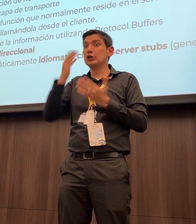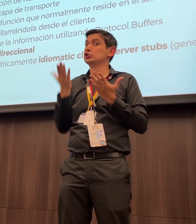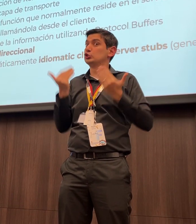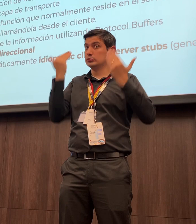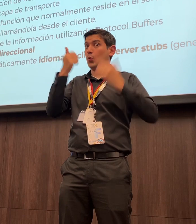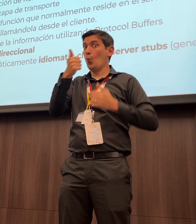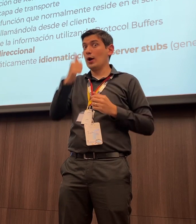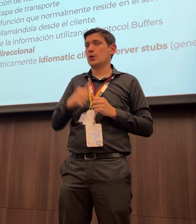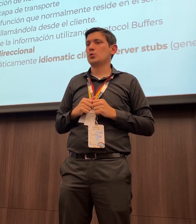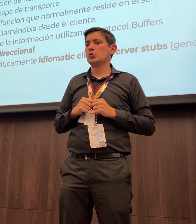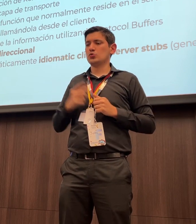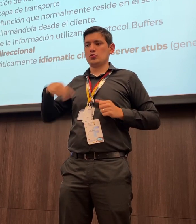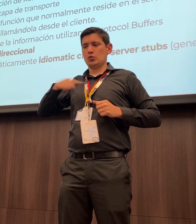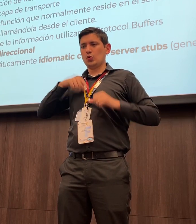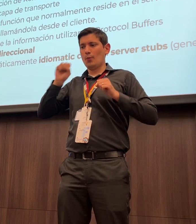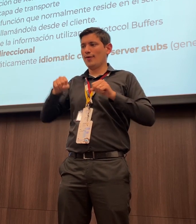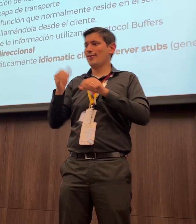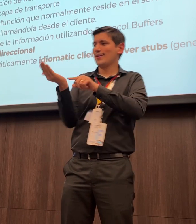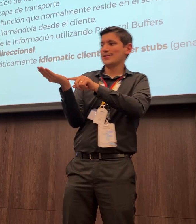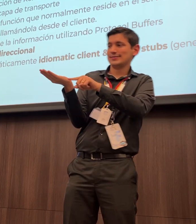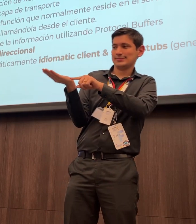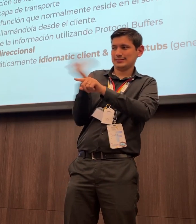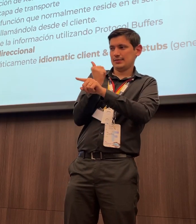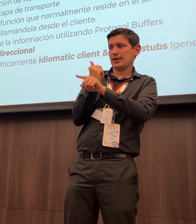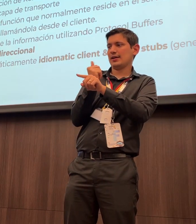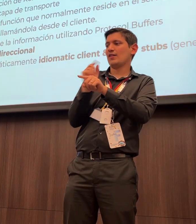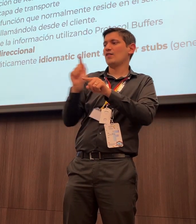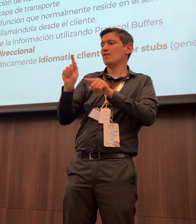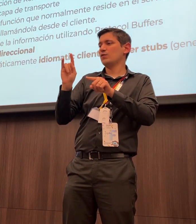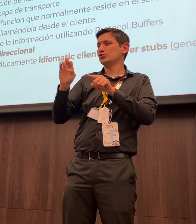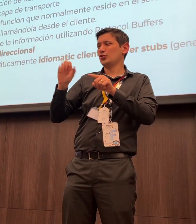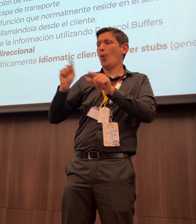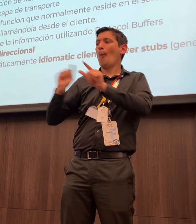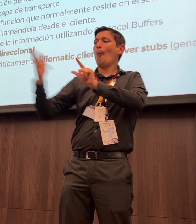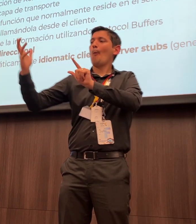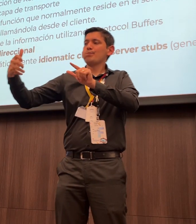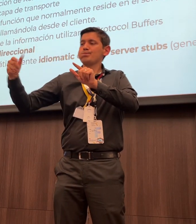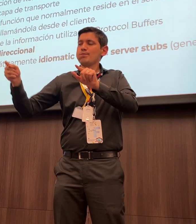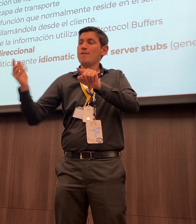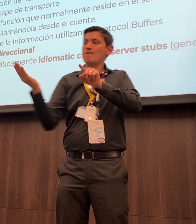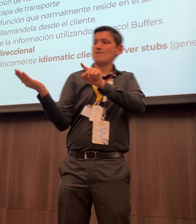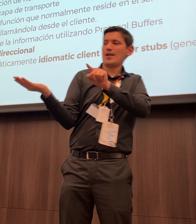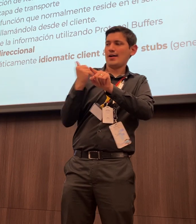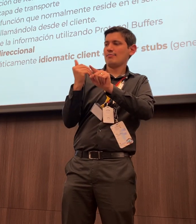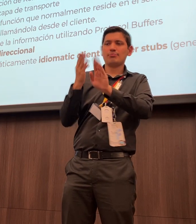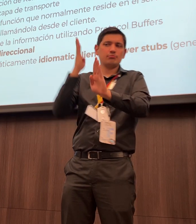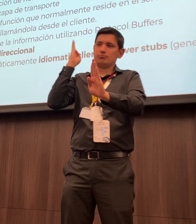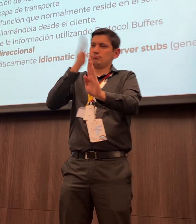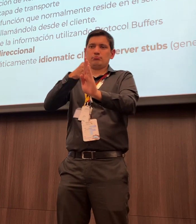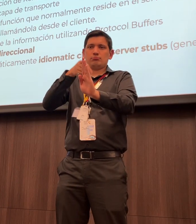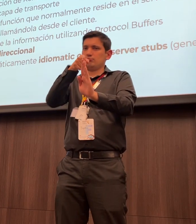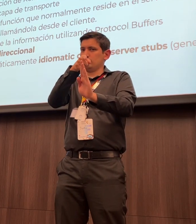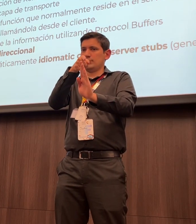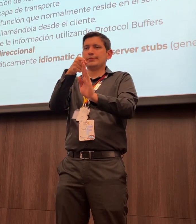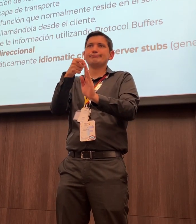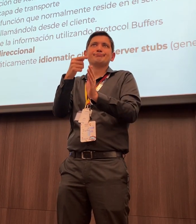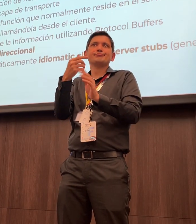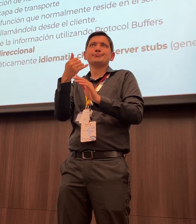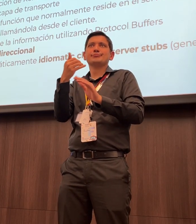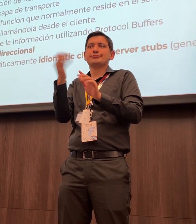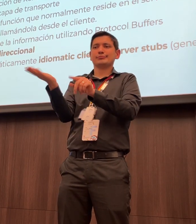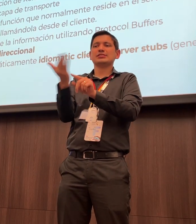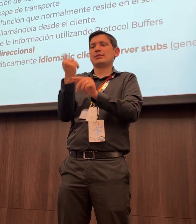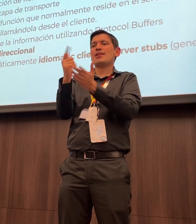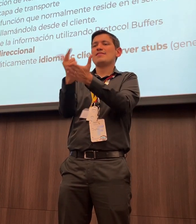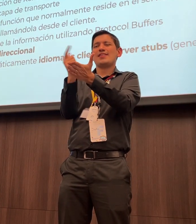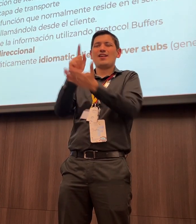beneficios, que nosotros vamos a llamar a funciones que están en el backend directamente como si estuviéramos llamando a una librería desde